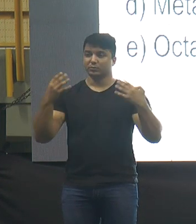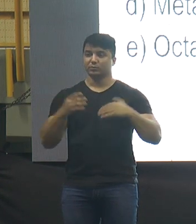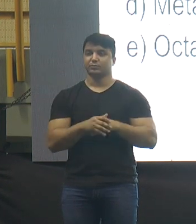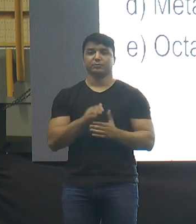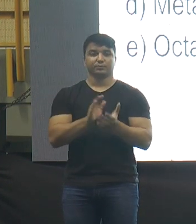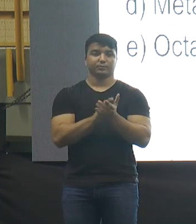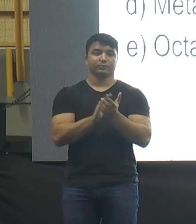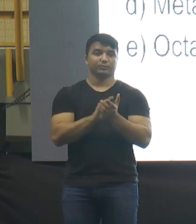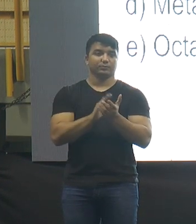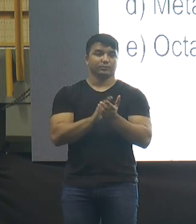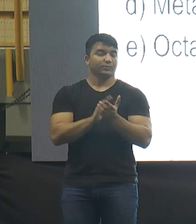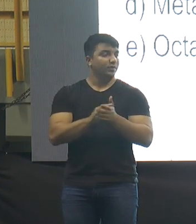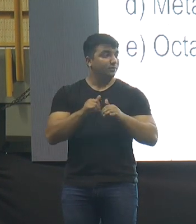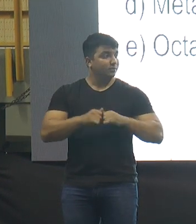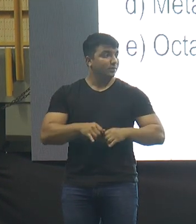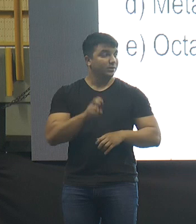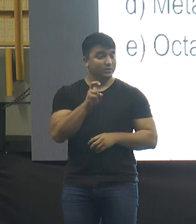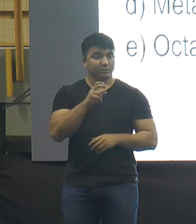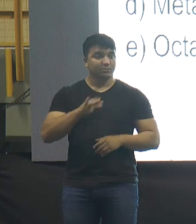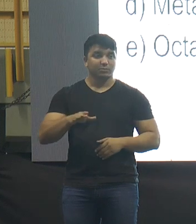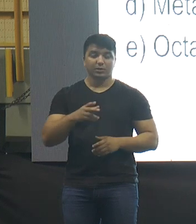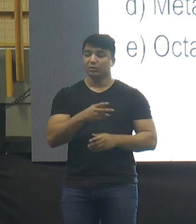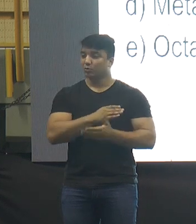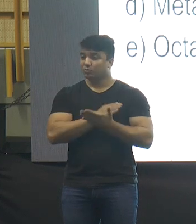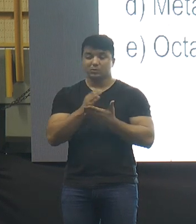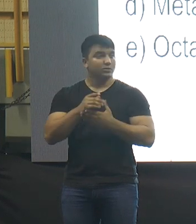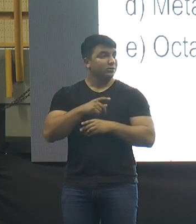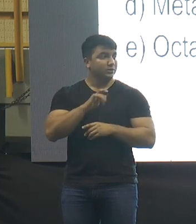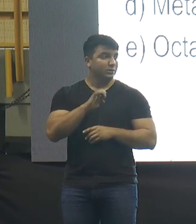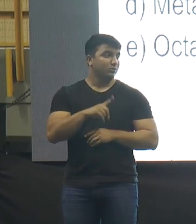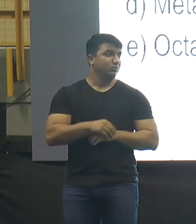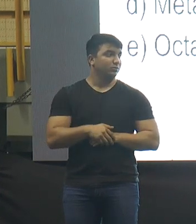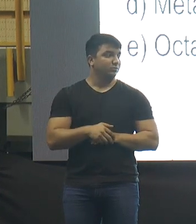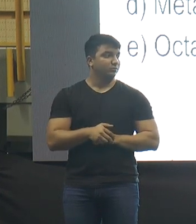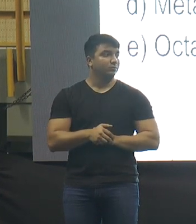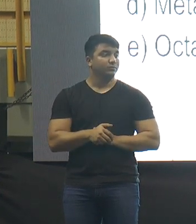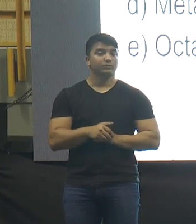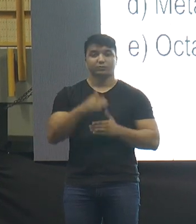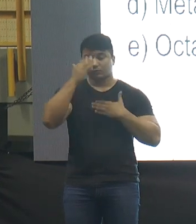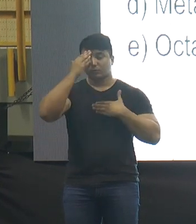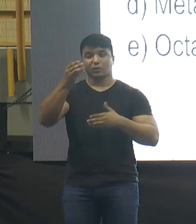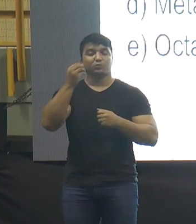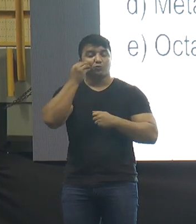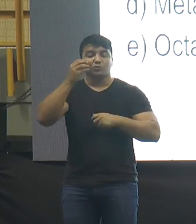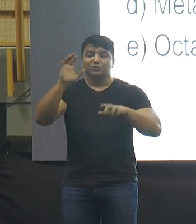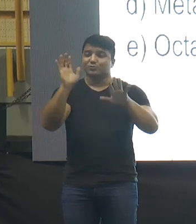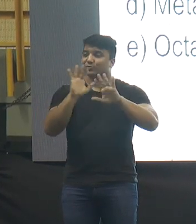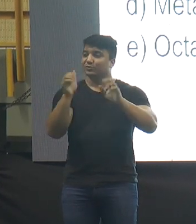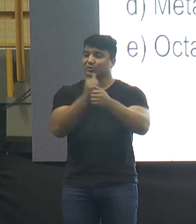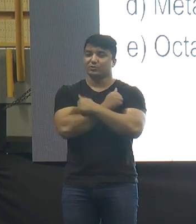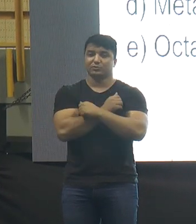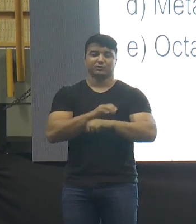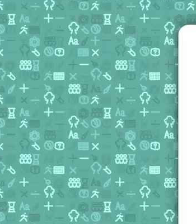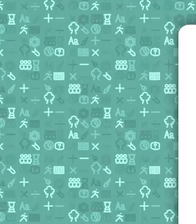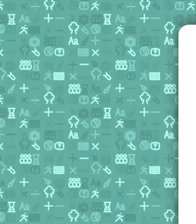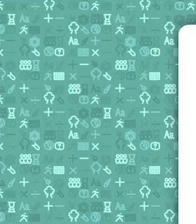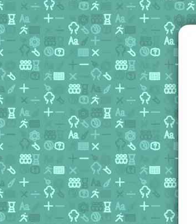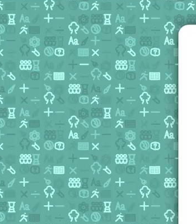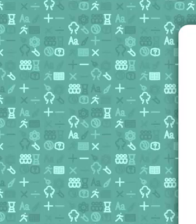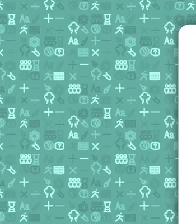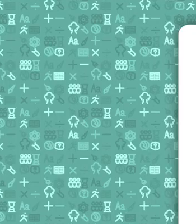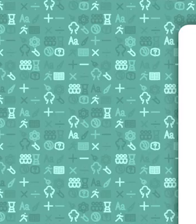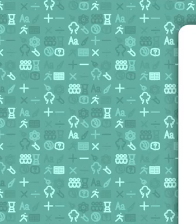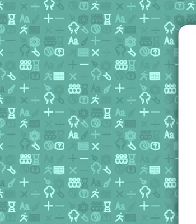Muito obrigado por ficar até 5h30 aqui, em pleno domingo, aprendendo termoquímica. Muito obrigado, um beijo. Boa prova para todo mundo, tá?